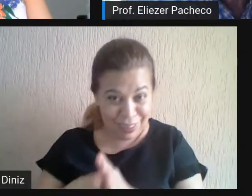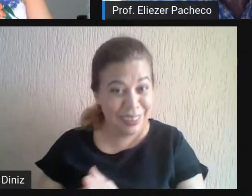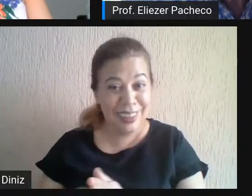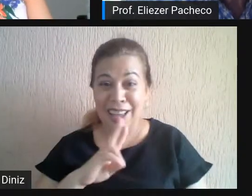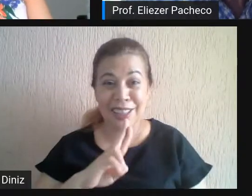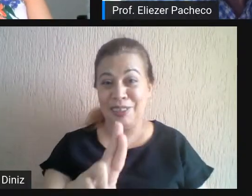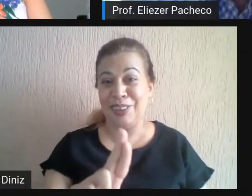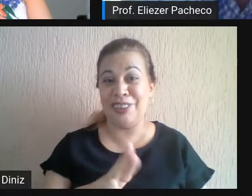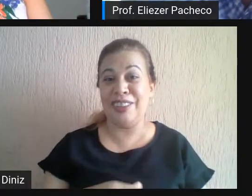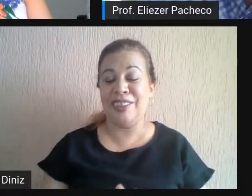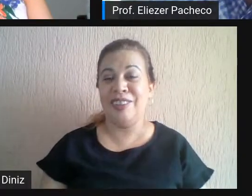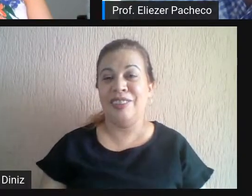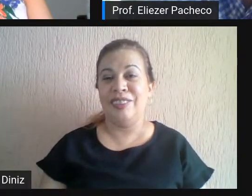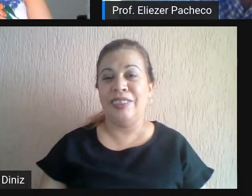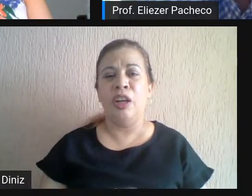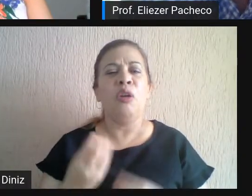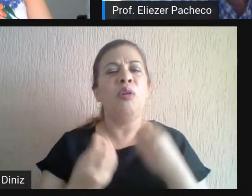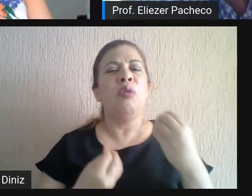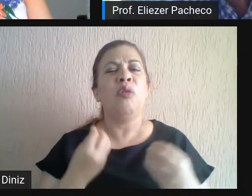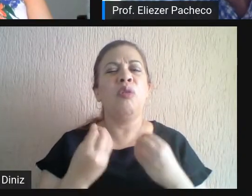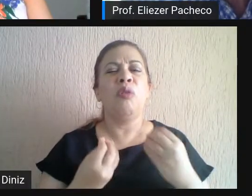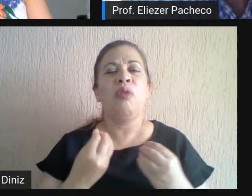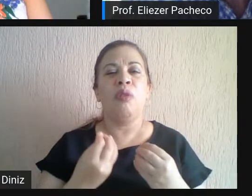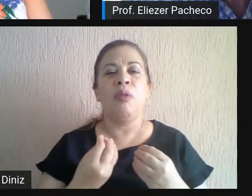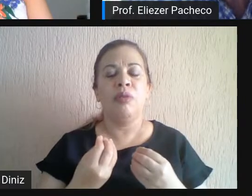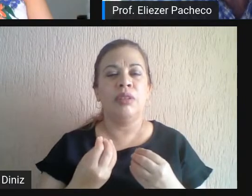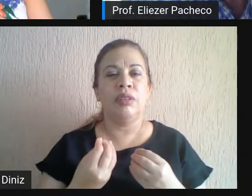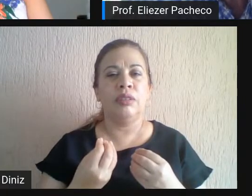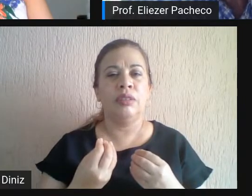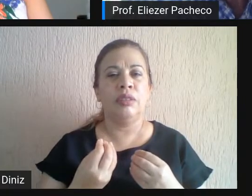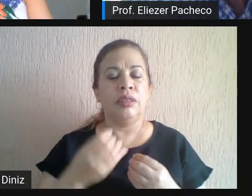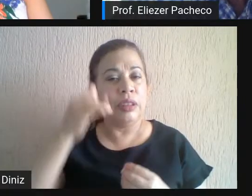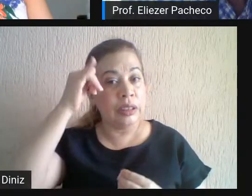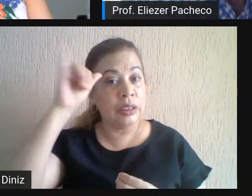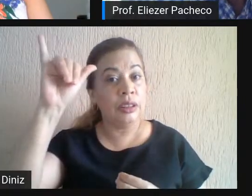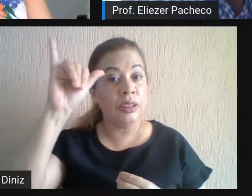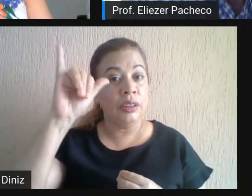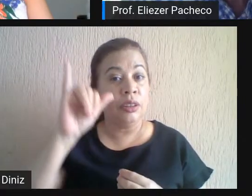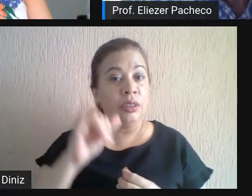resposta. Como é que nós vamos evitar